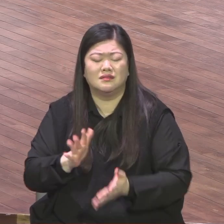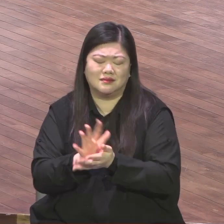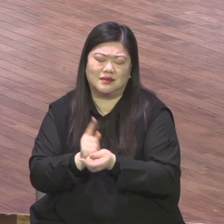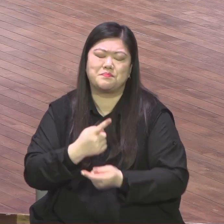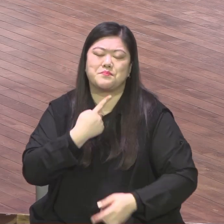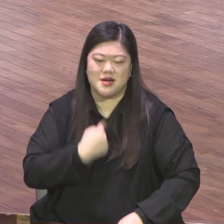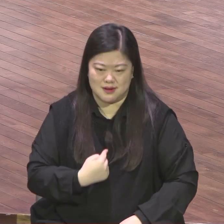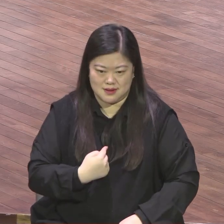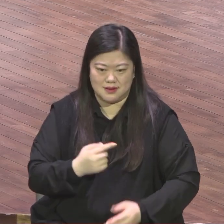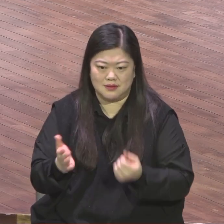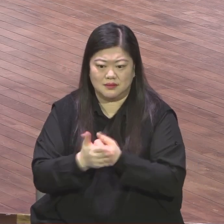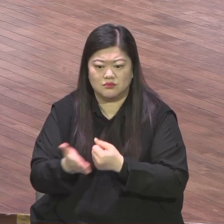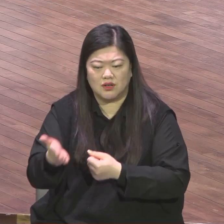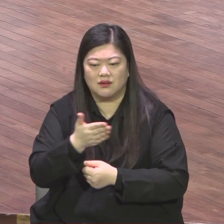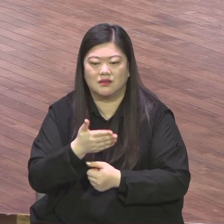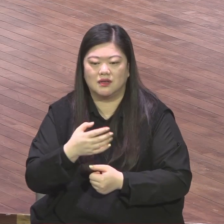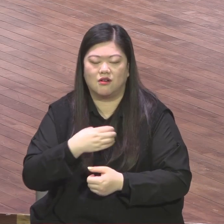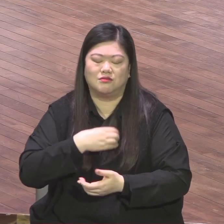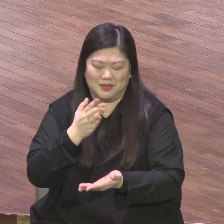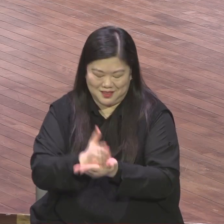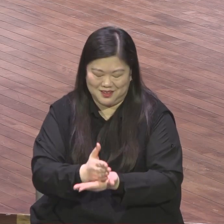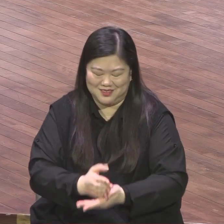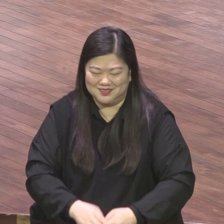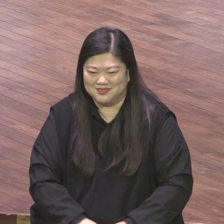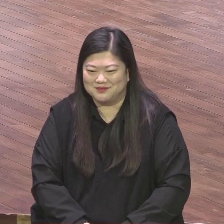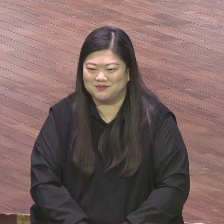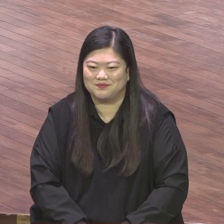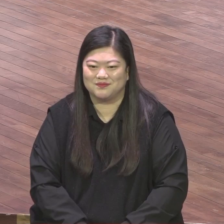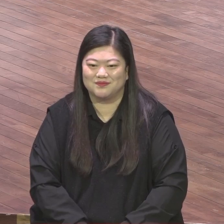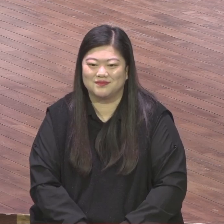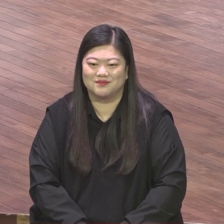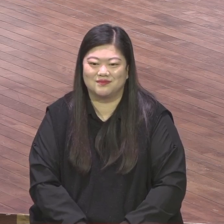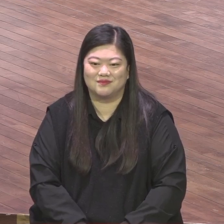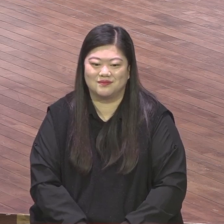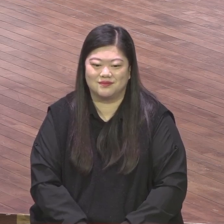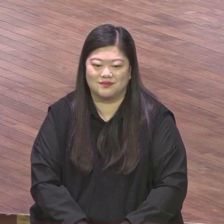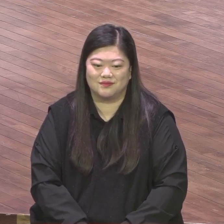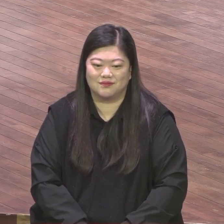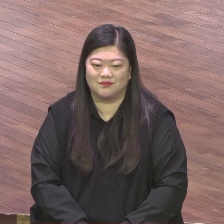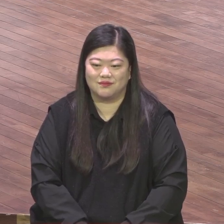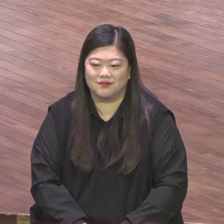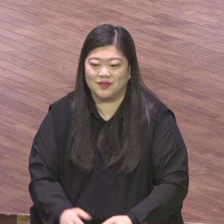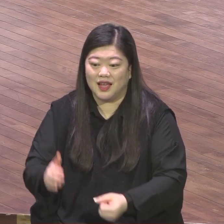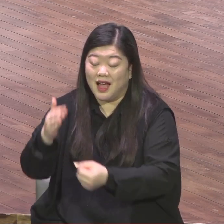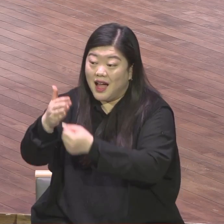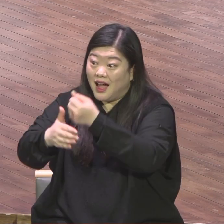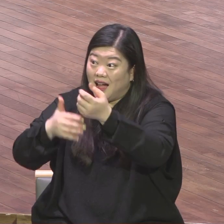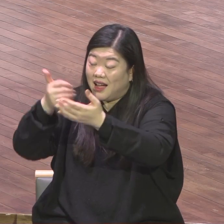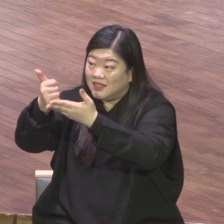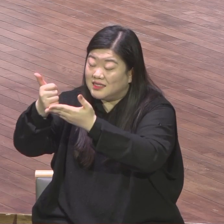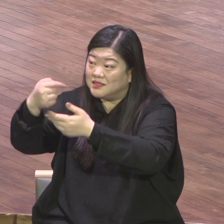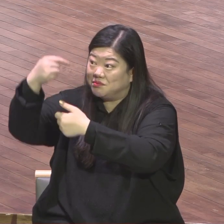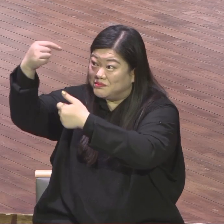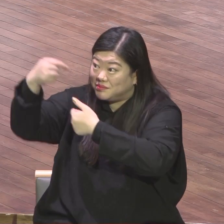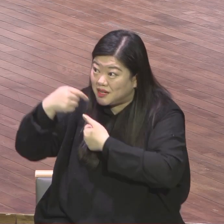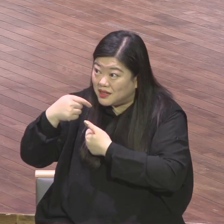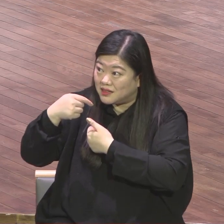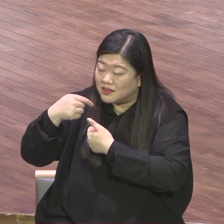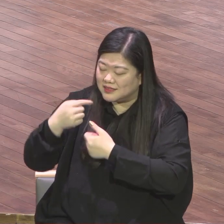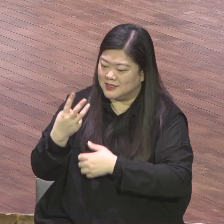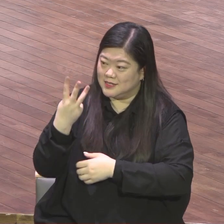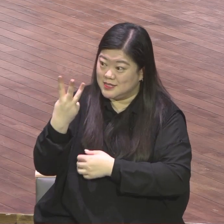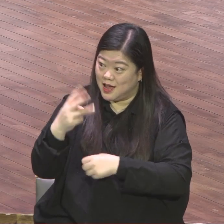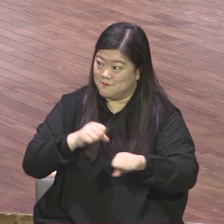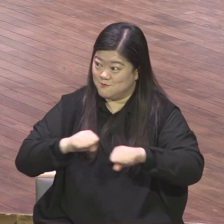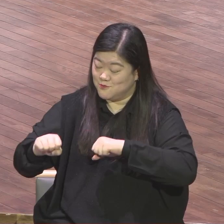여러분이 삼운동에 한번 올인 집중해 보시기 바랍니다. 지금 하나님이 교회를 통해서 삼운동 이렇게 하라 그래서